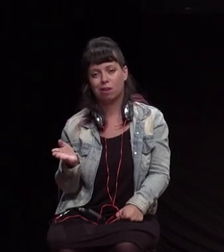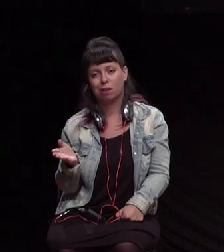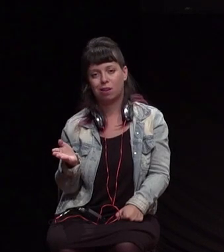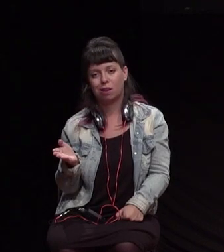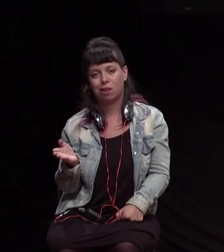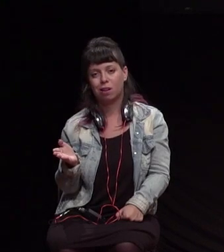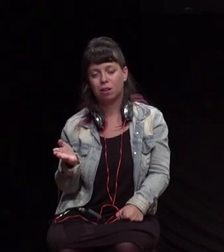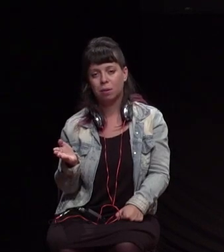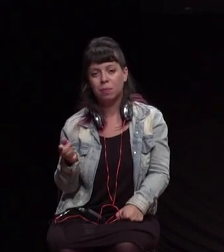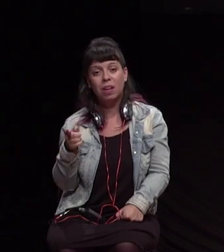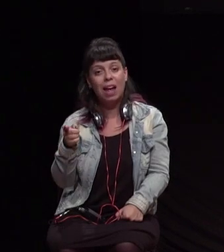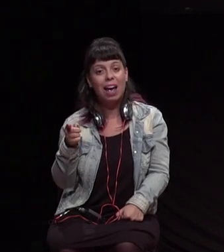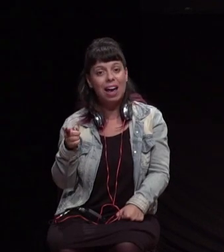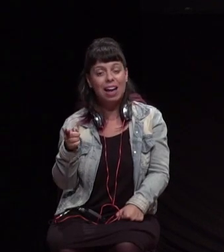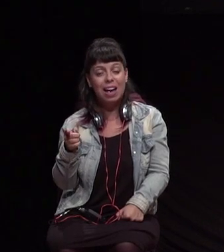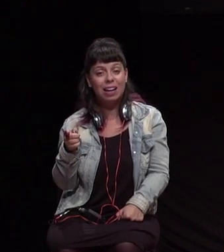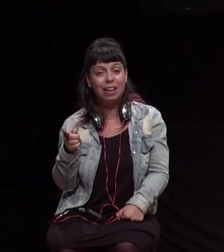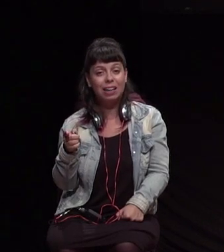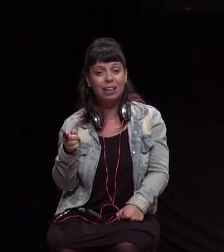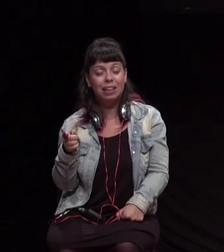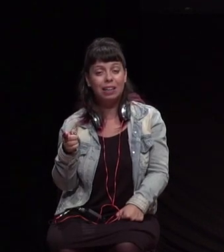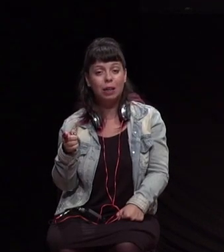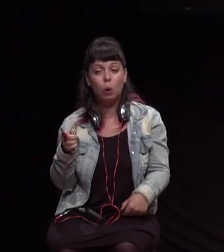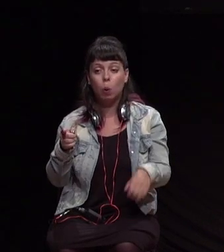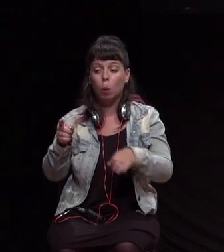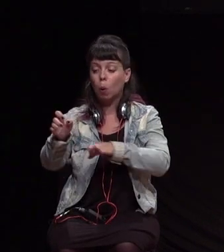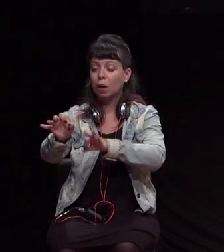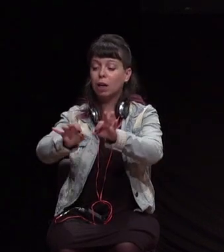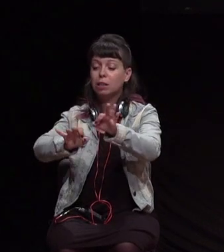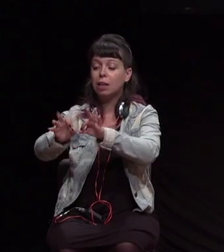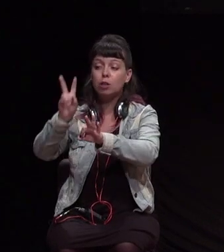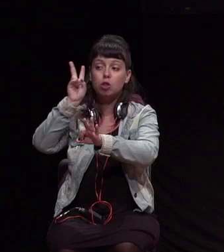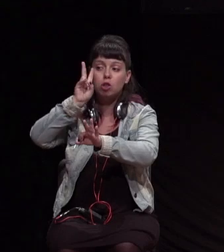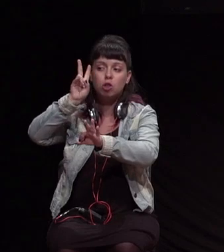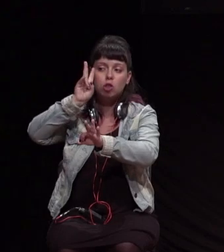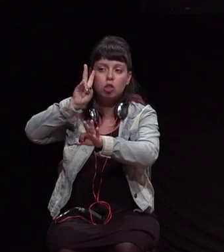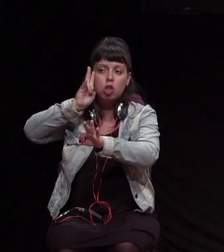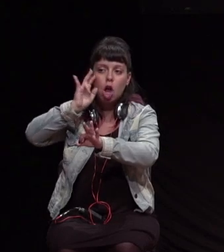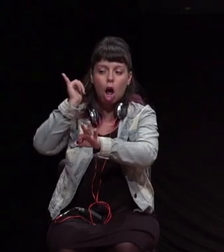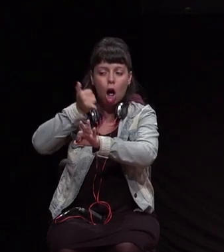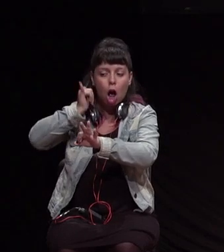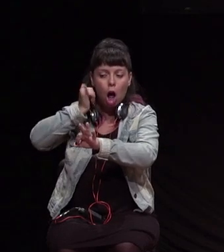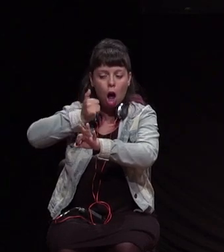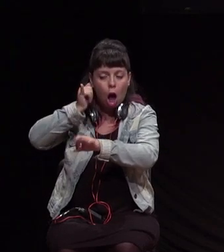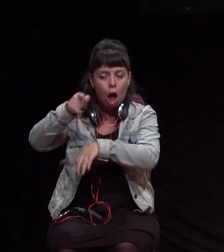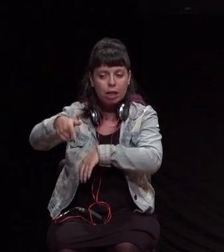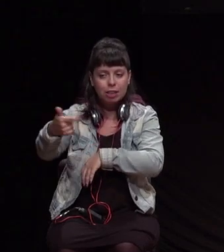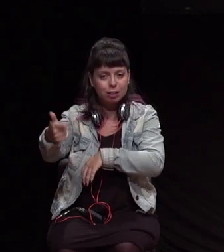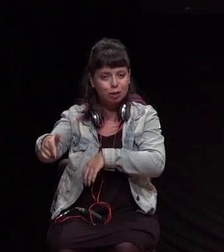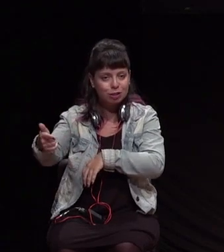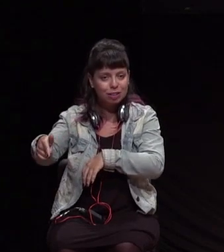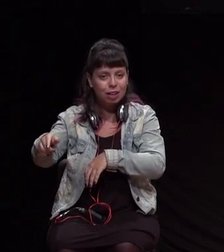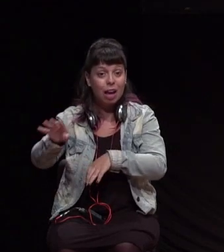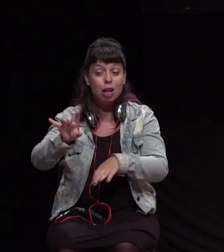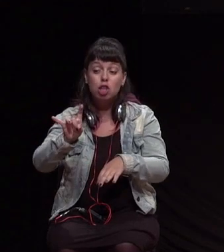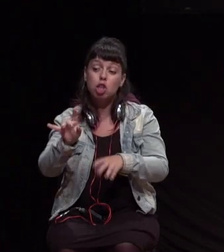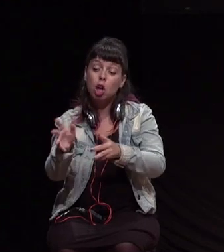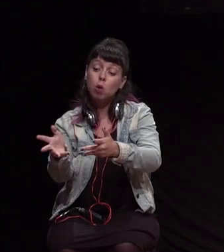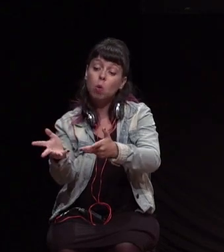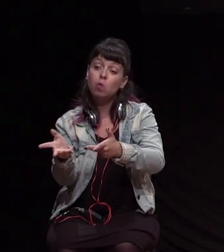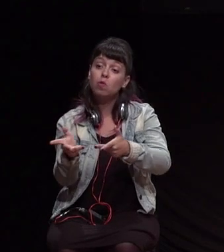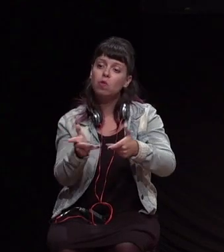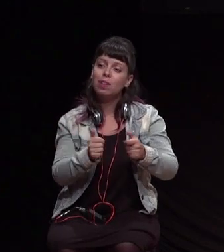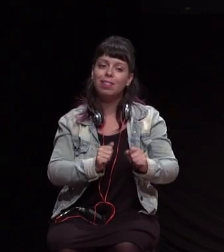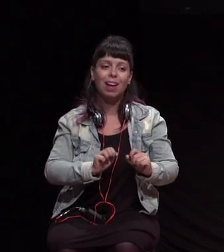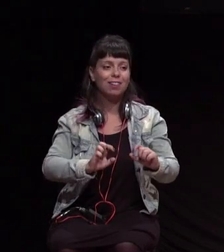uma cosmologia organizada, a entrada em determinadas agendas e eventos